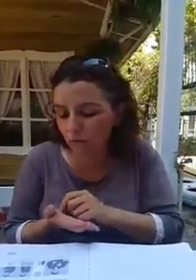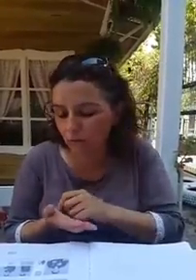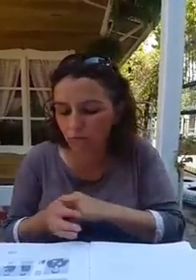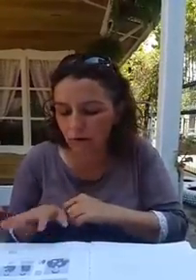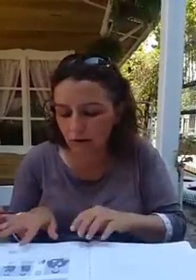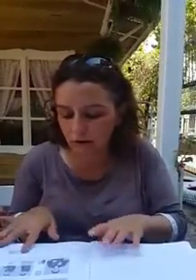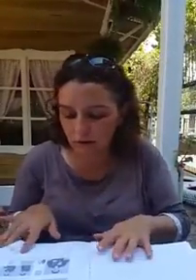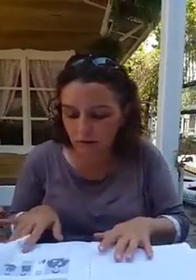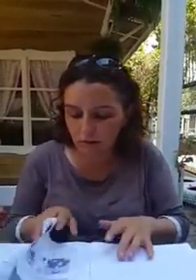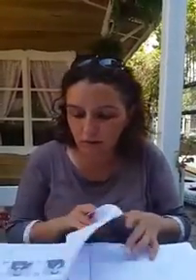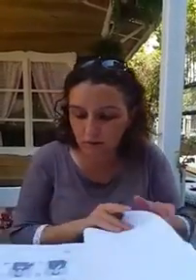savunma,